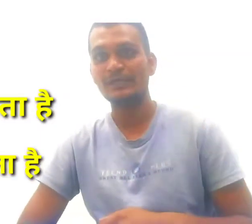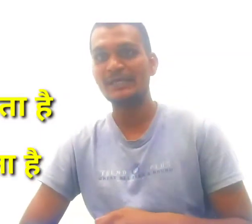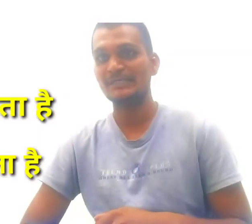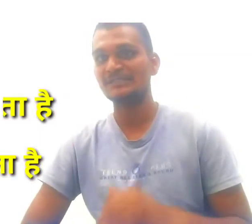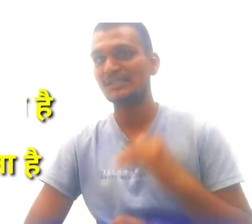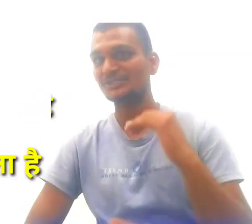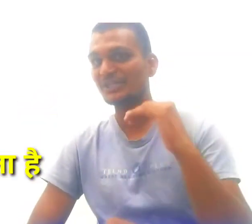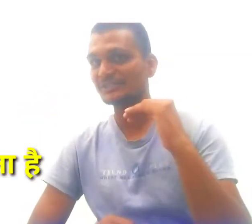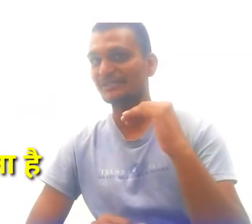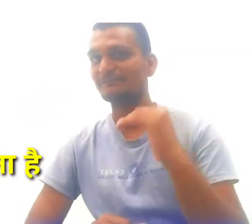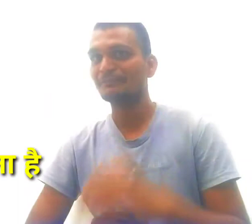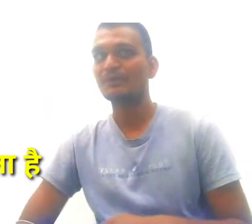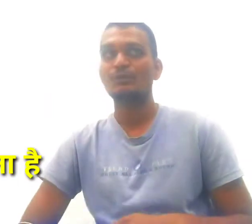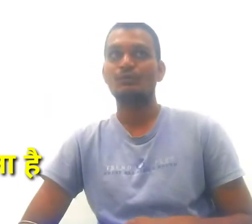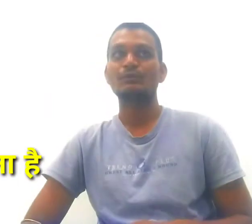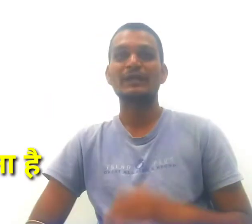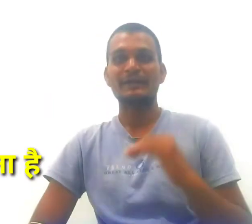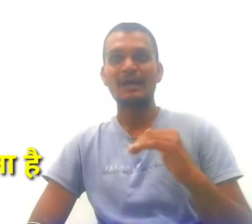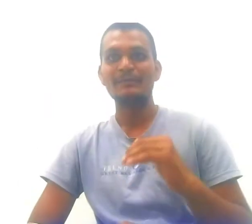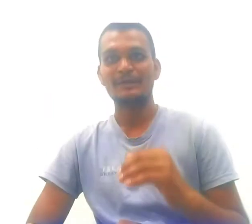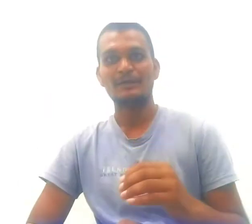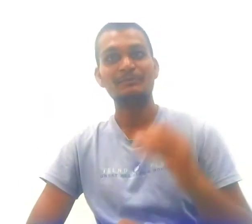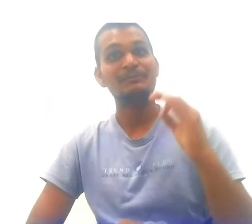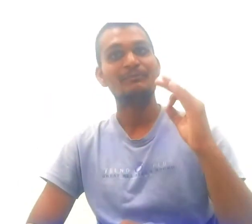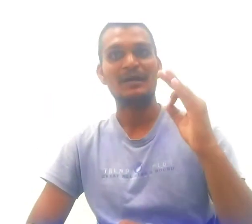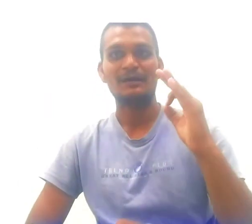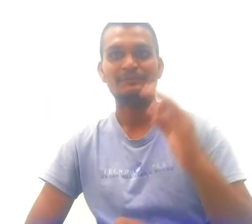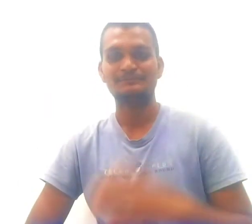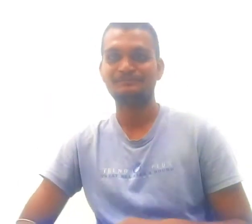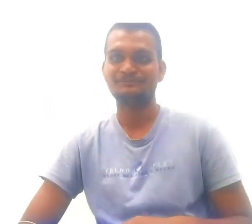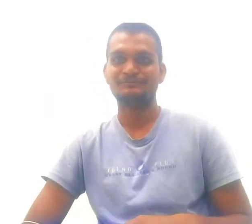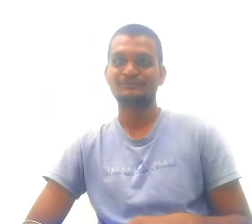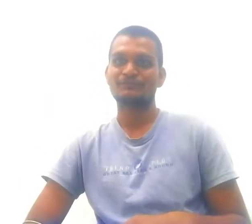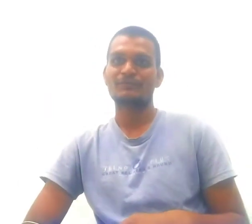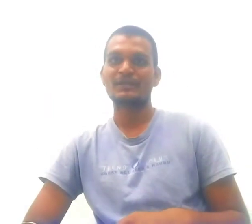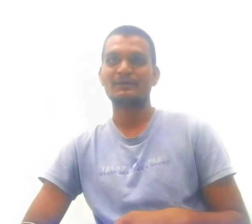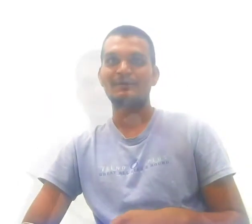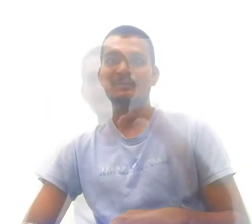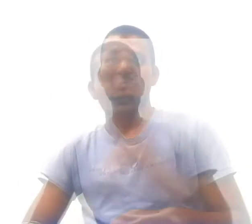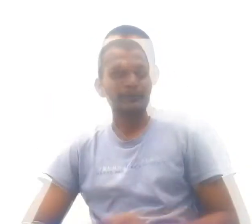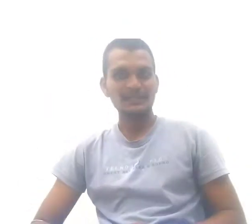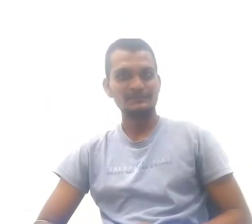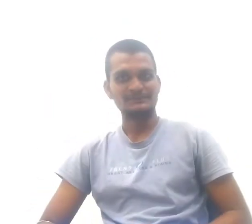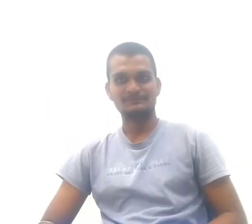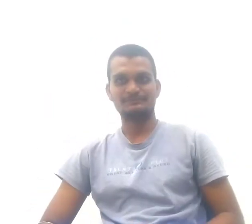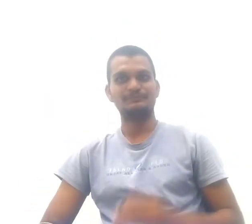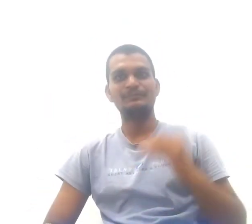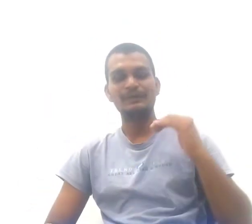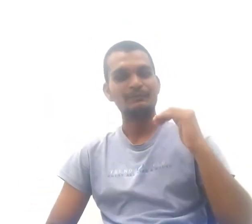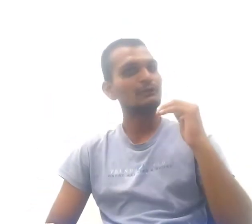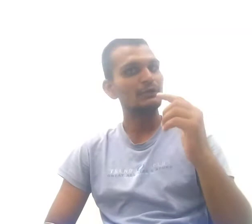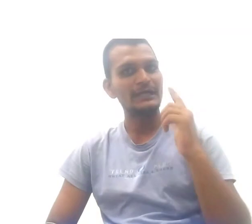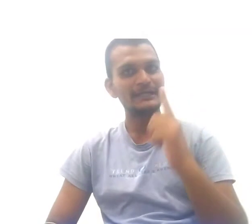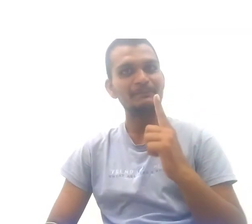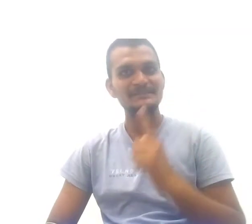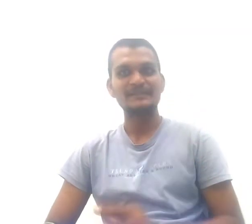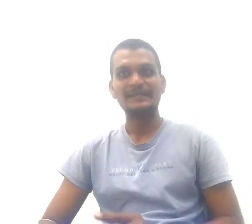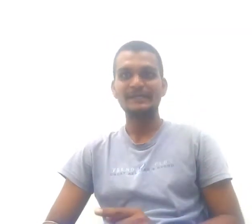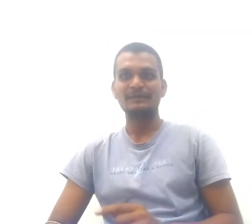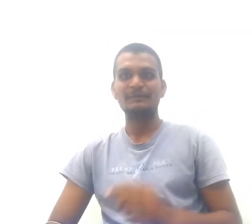एक ऐसी शख्सियत है, उनका नाम है अपनी माँ। सही कहा मैंने, बिल्कुल 100% राइट है कि हमारी